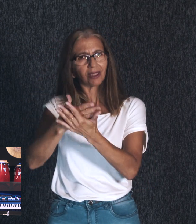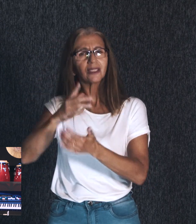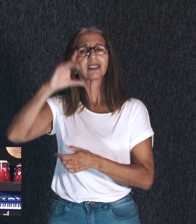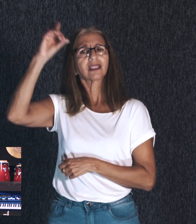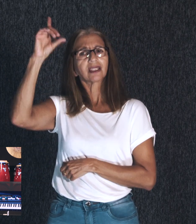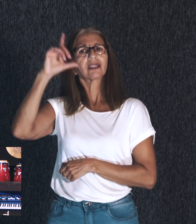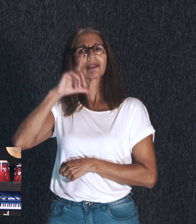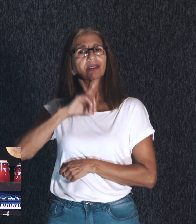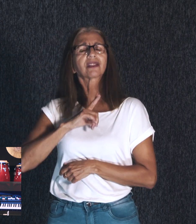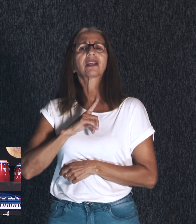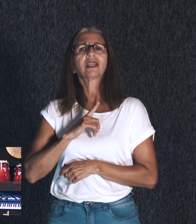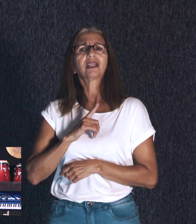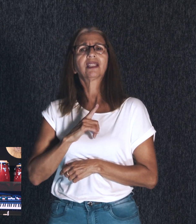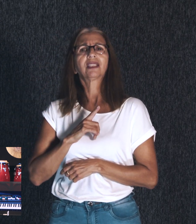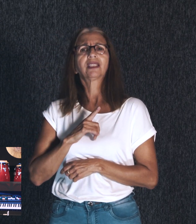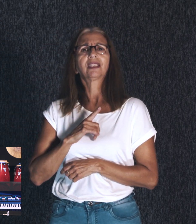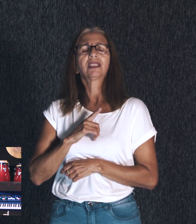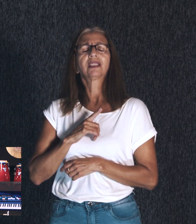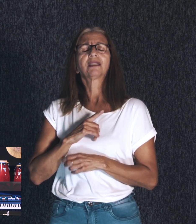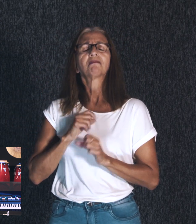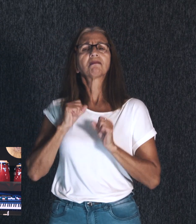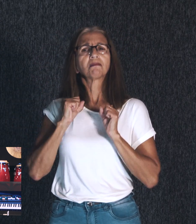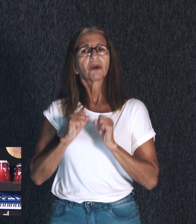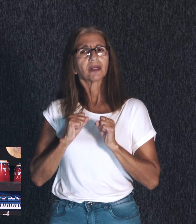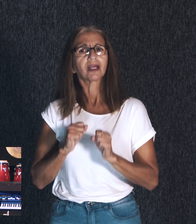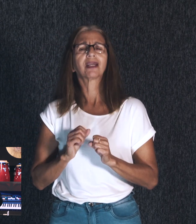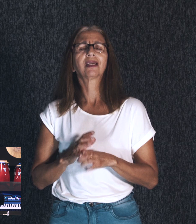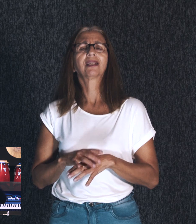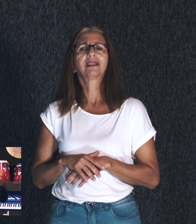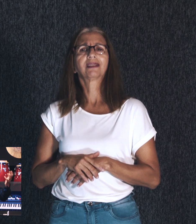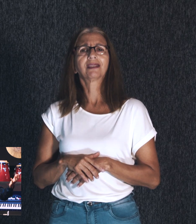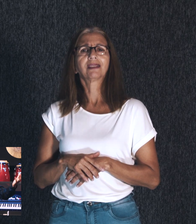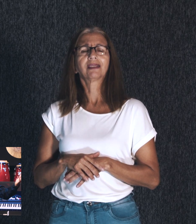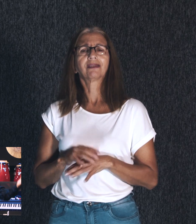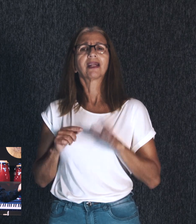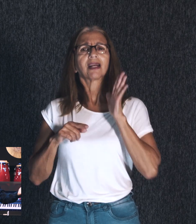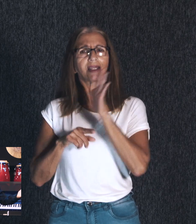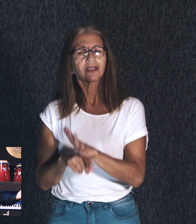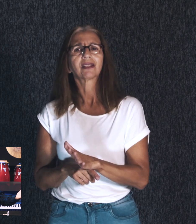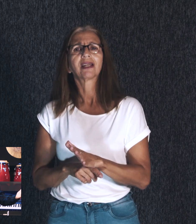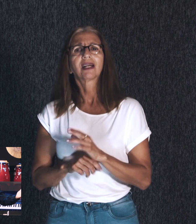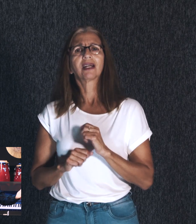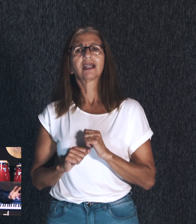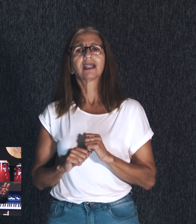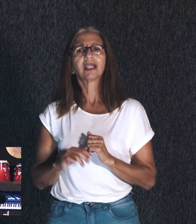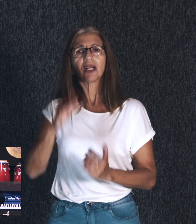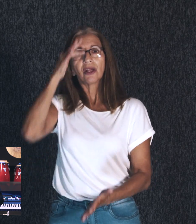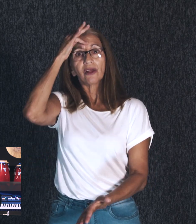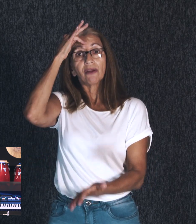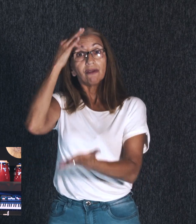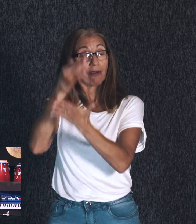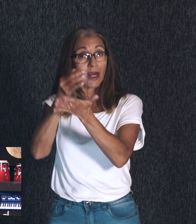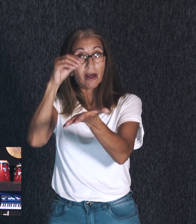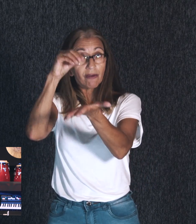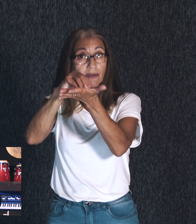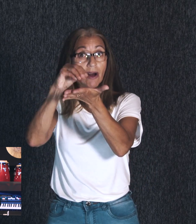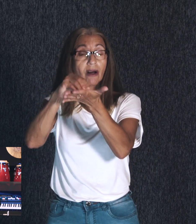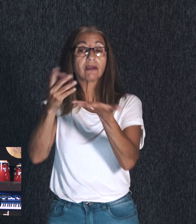um Deus que é extremamente confiável. E quando eu precisar de fé, então, o que é que eu tenho que